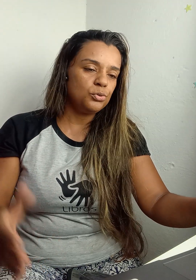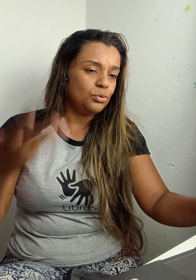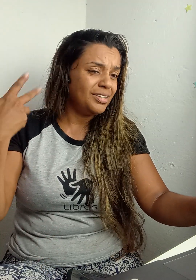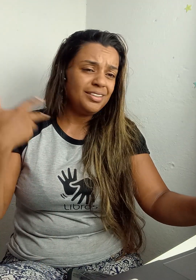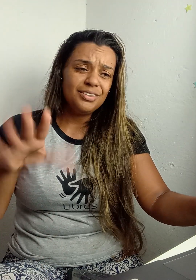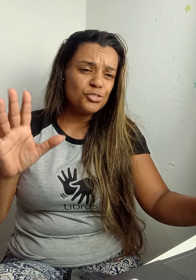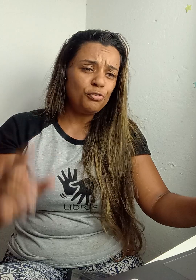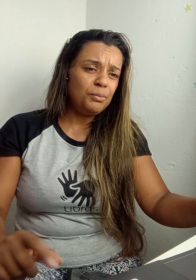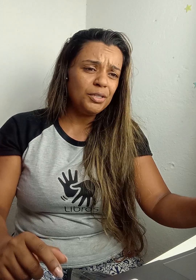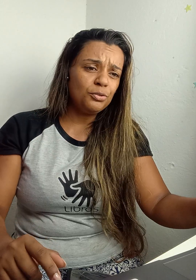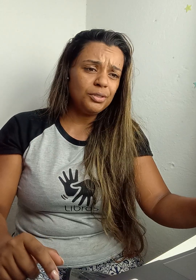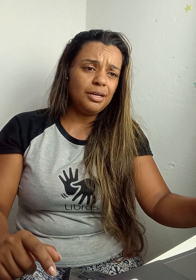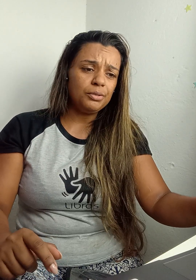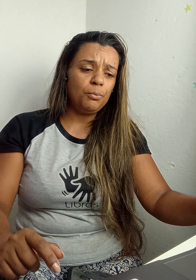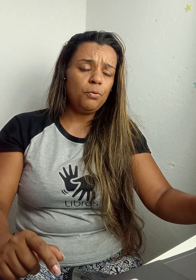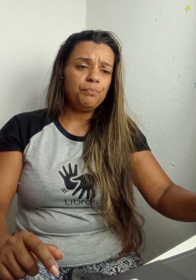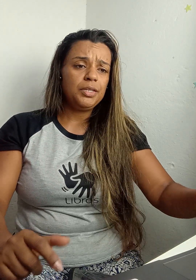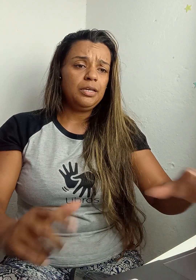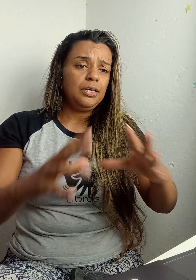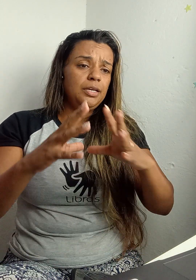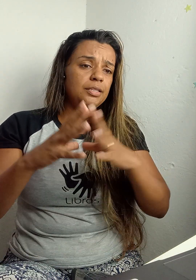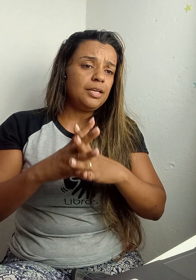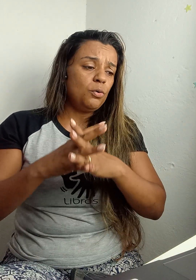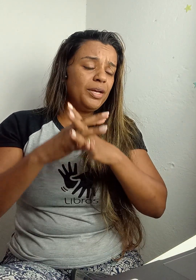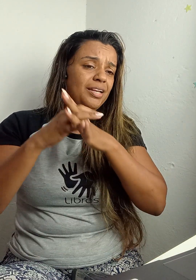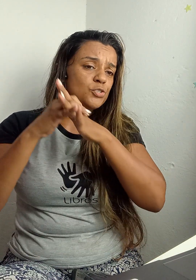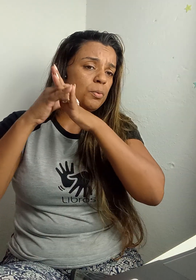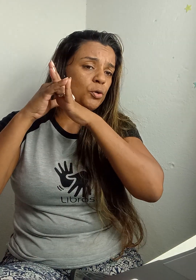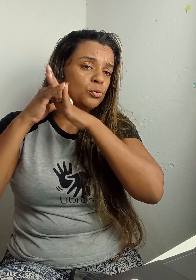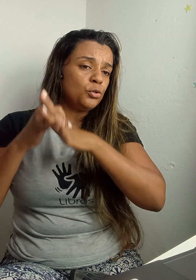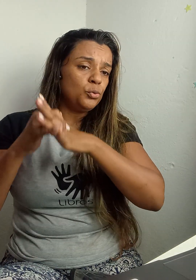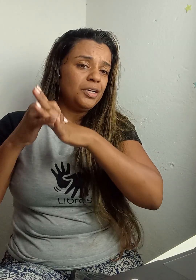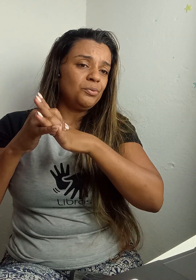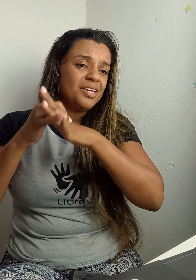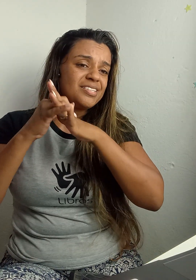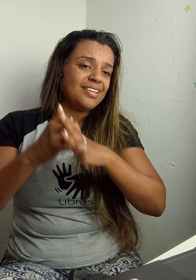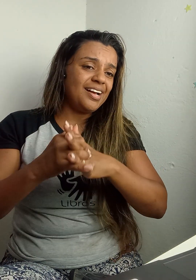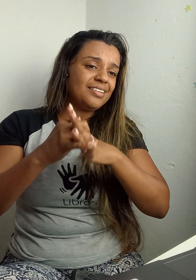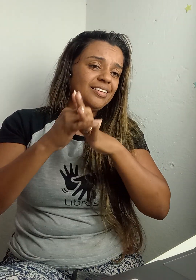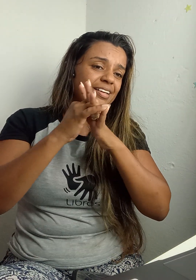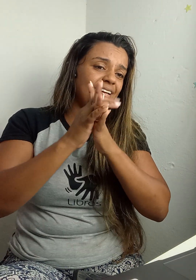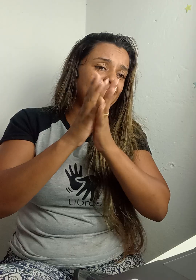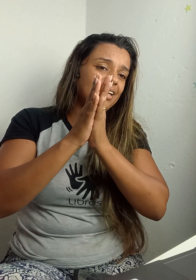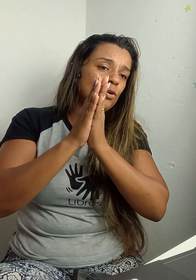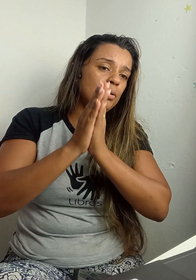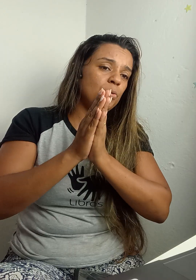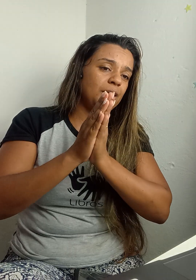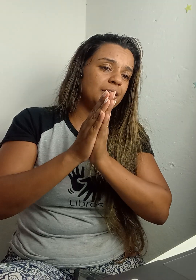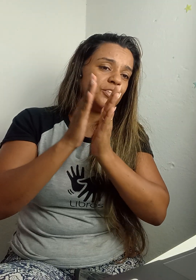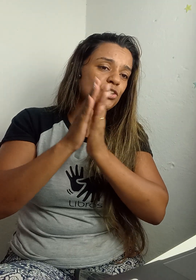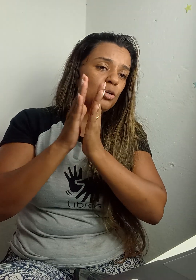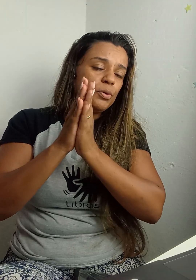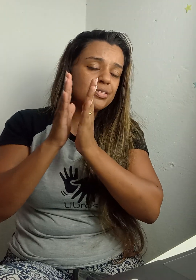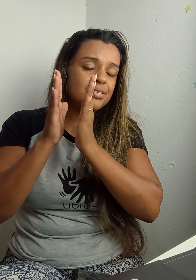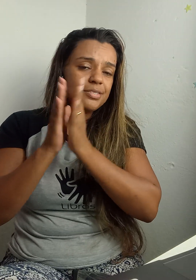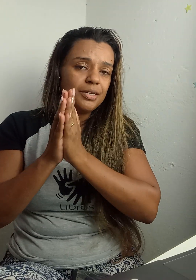surdo, sofrimento total, tá bom? Então, eles comemoram todo ano e essa data, ela é comemorada e a gente não pode esquecer que a